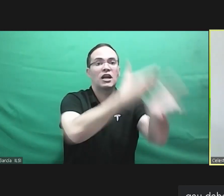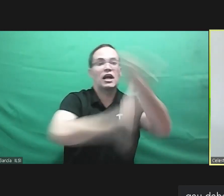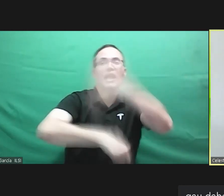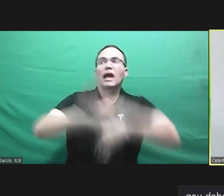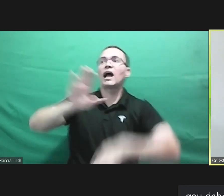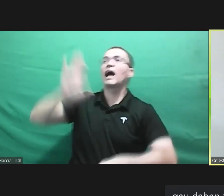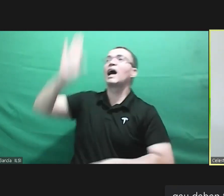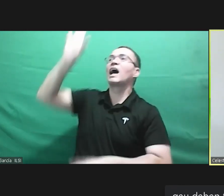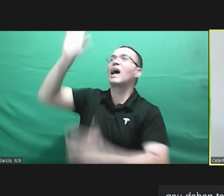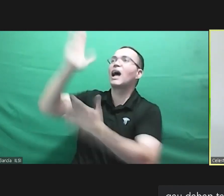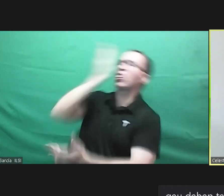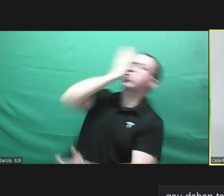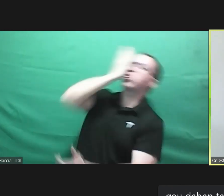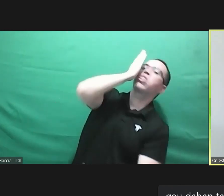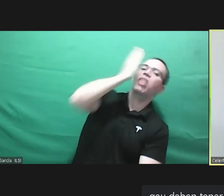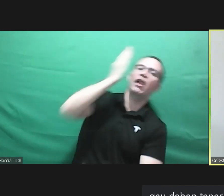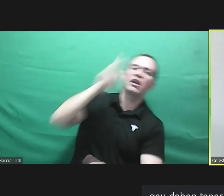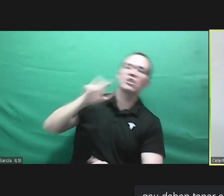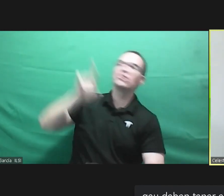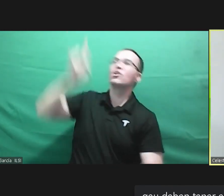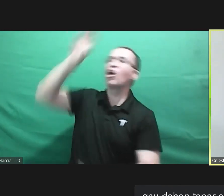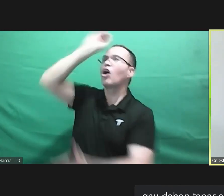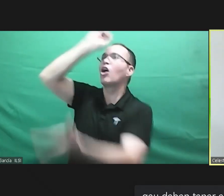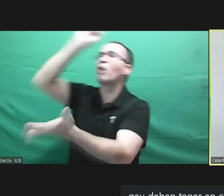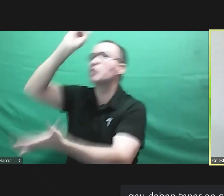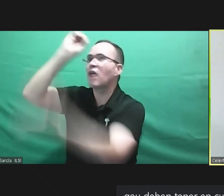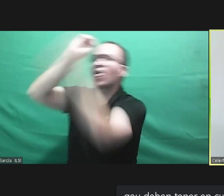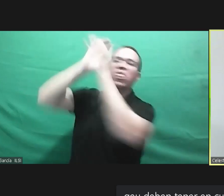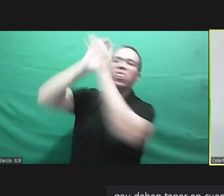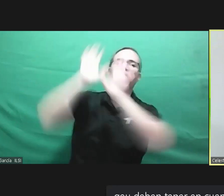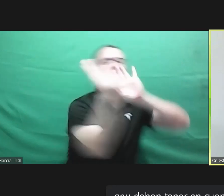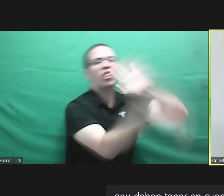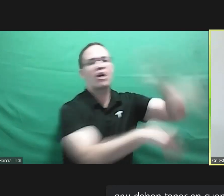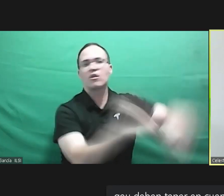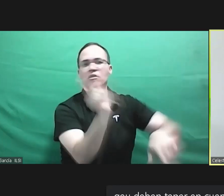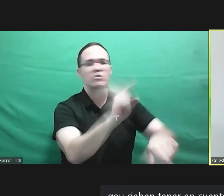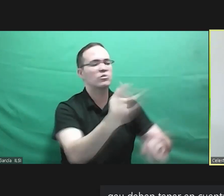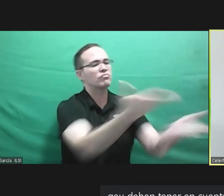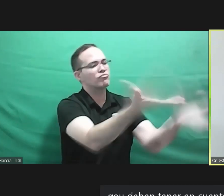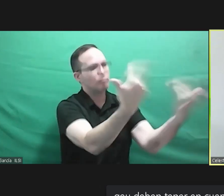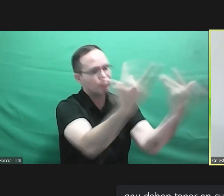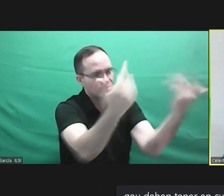discapacidad. Y finalmente, porque